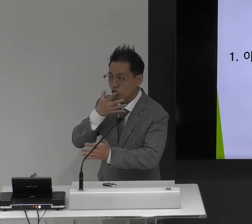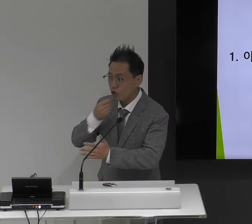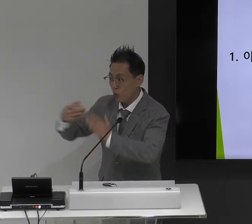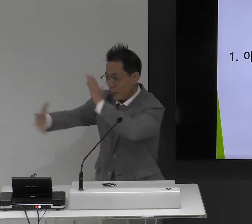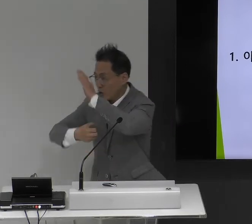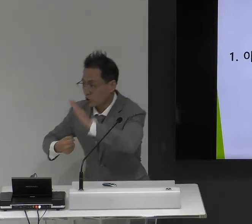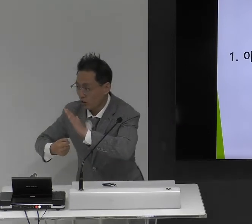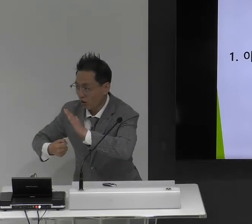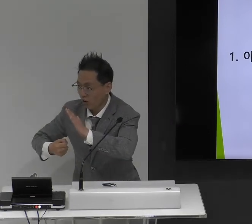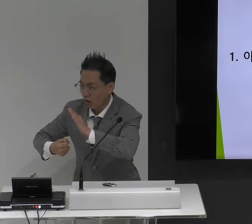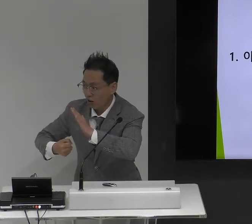축복 뺏었죠.